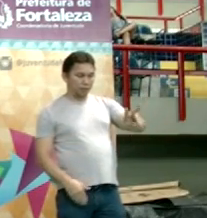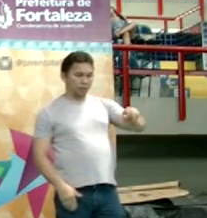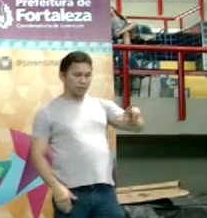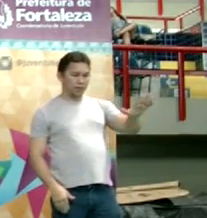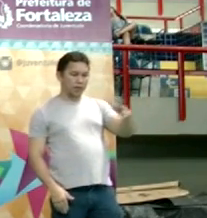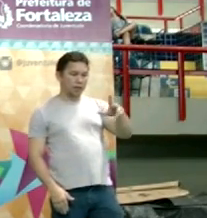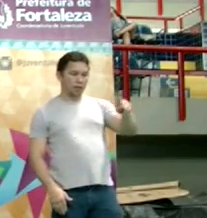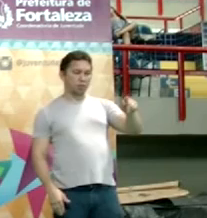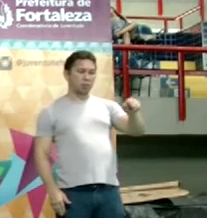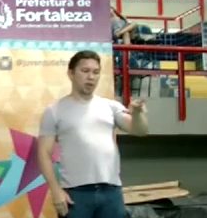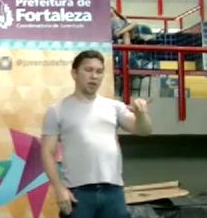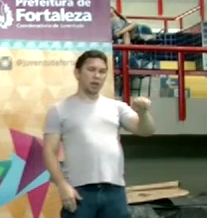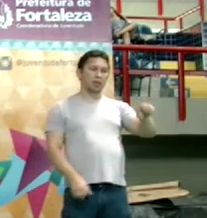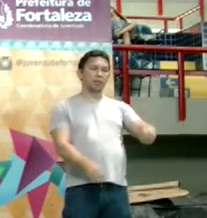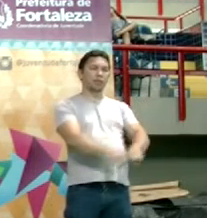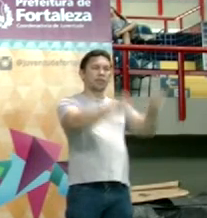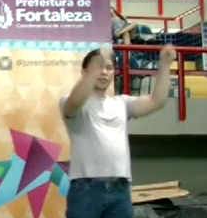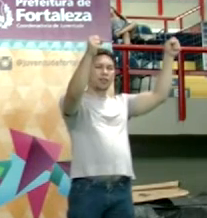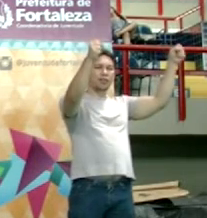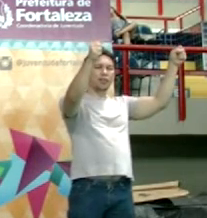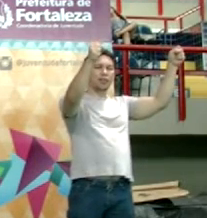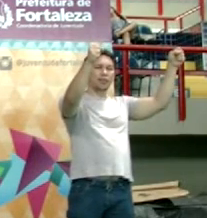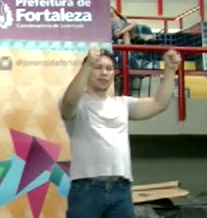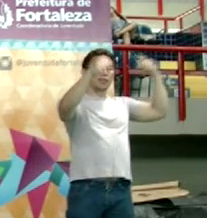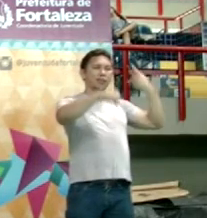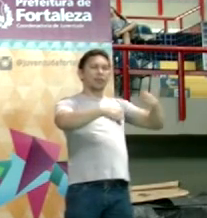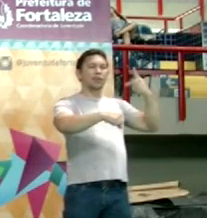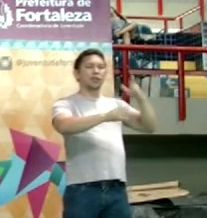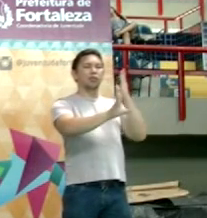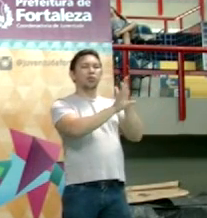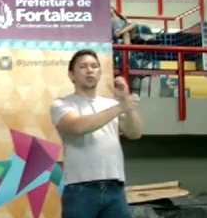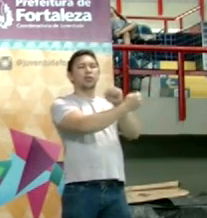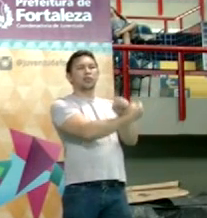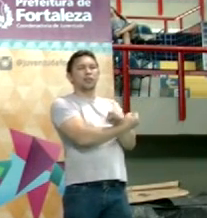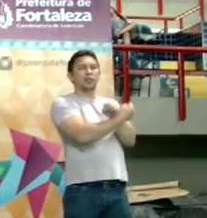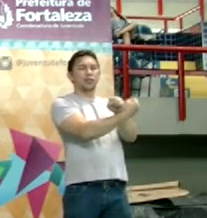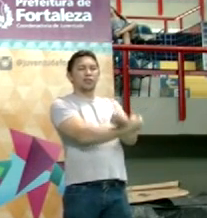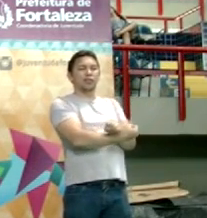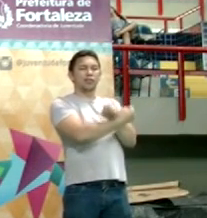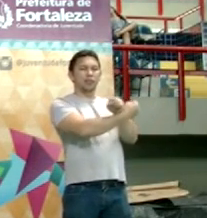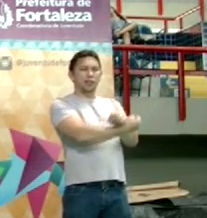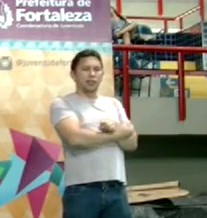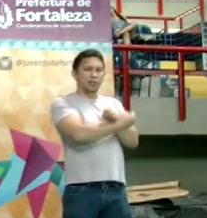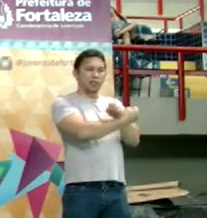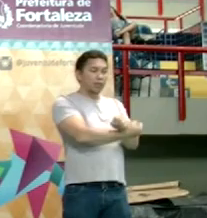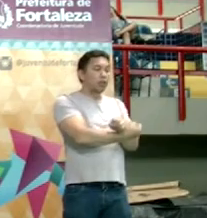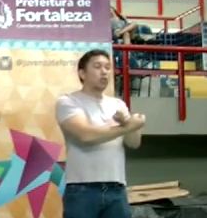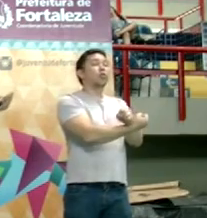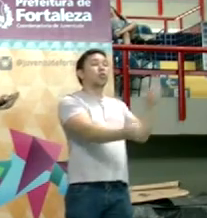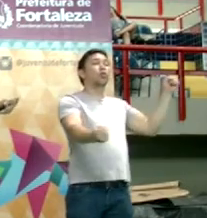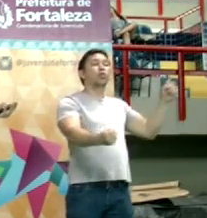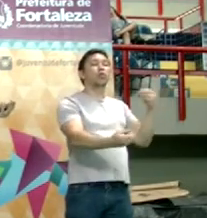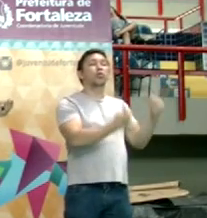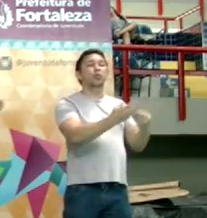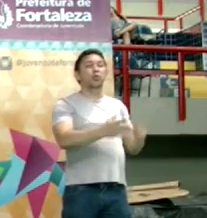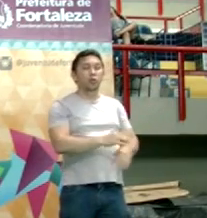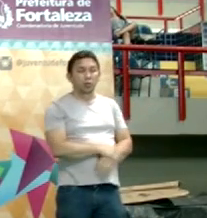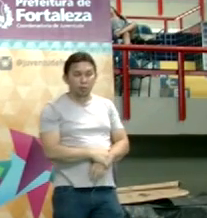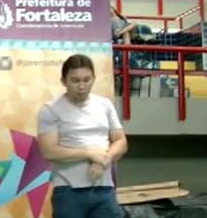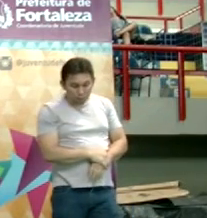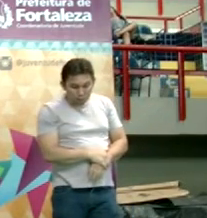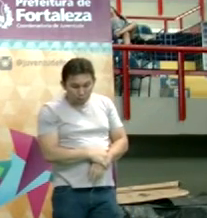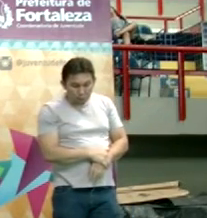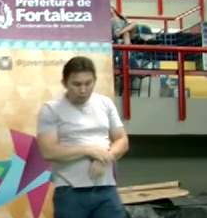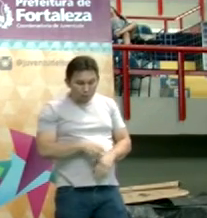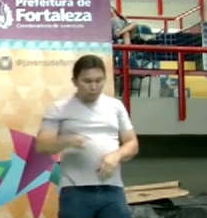Paraíba quebrar. Porque a produção do Vale do Paraíba, ela se fundamenta na mão de obra escrava, e quando a escravidão acabar, o